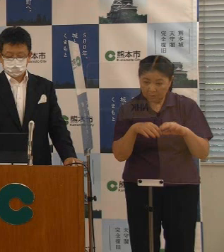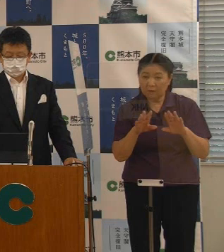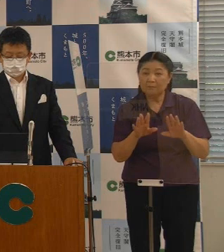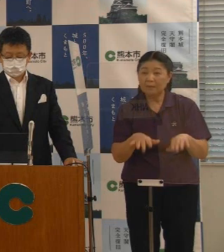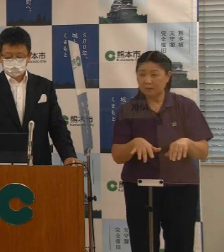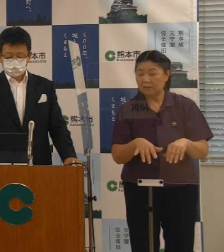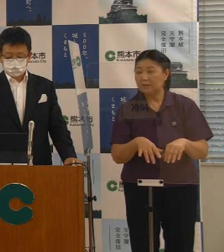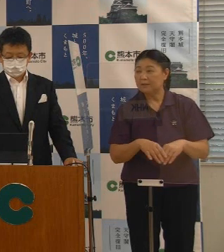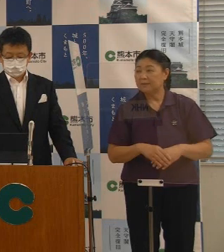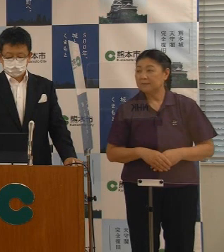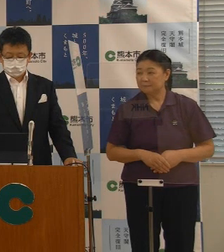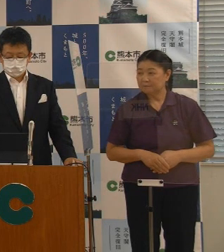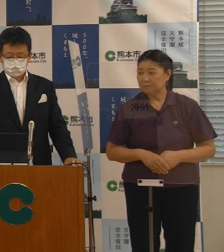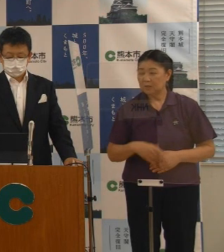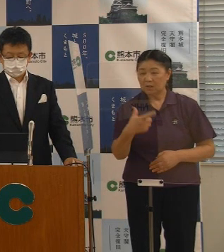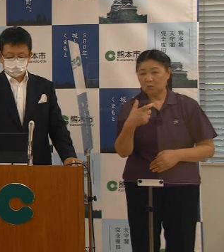それは、